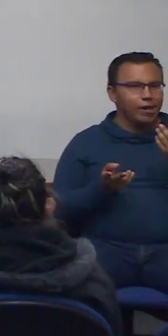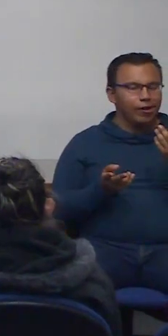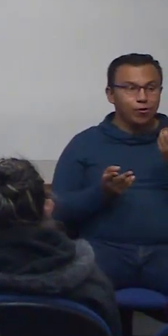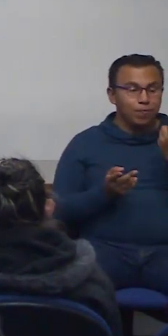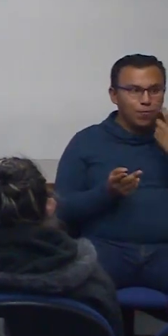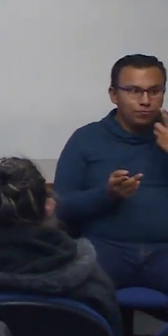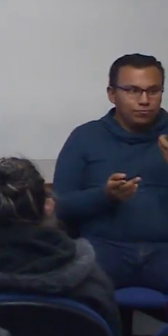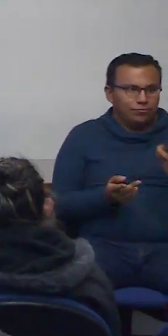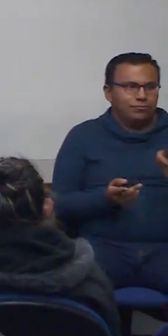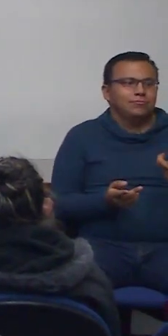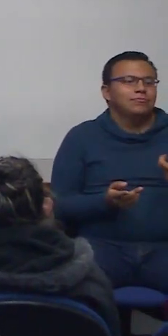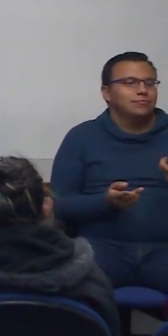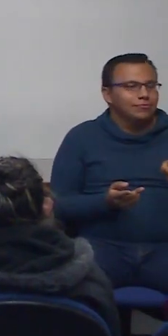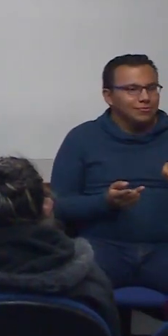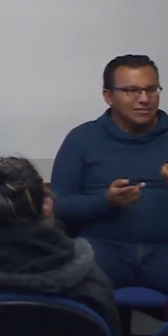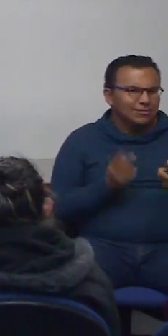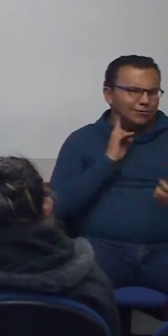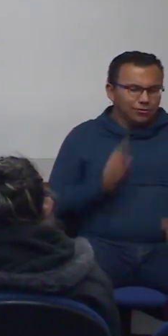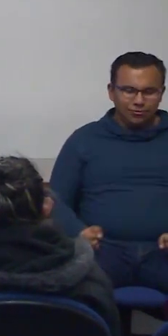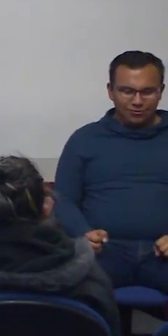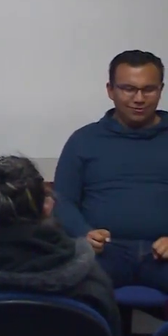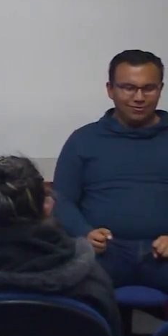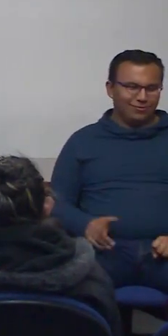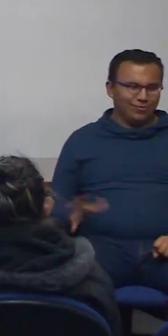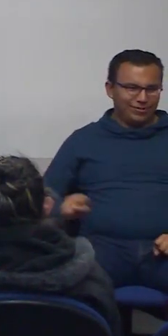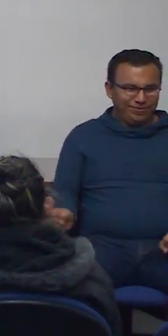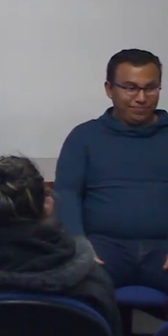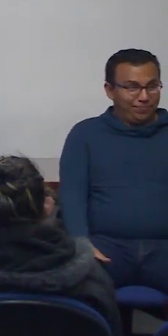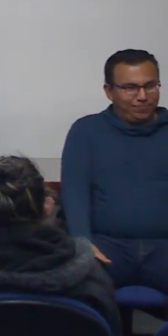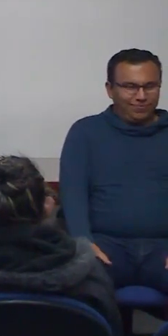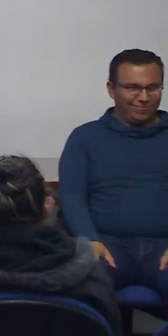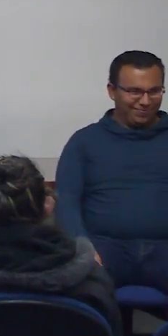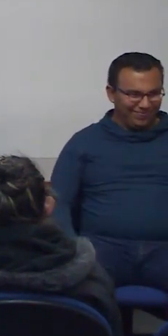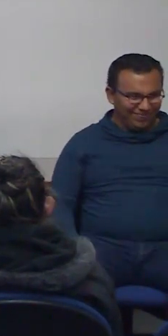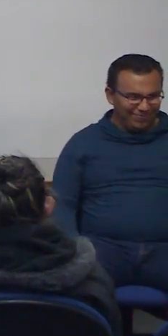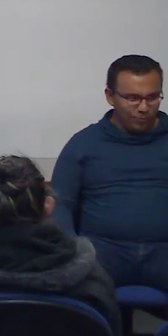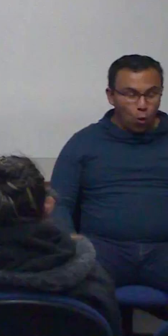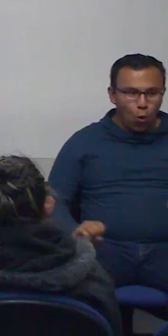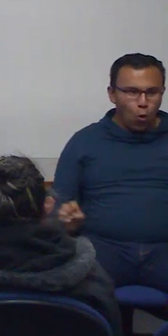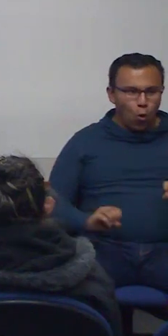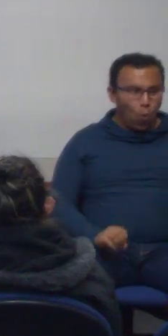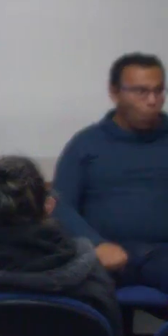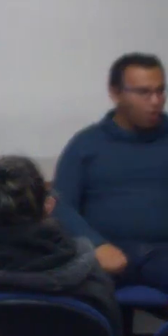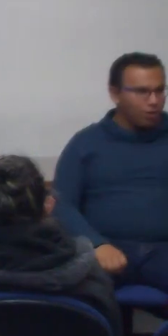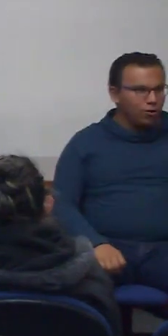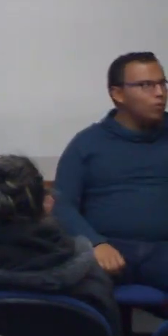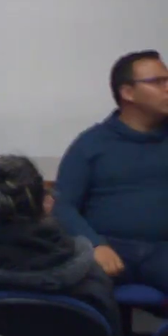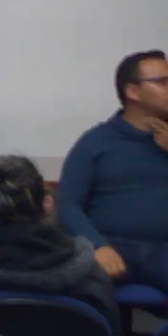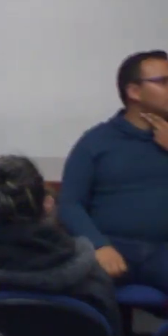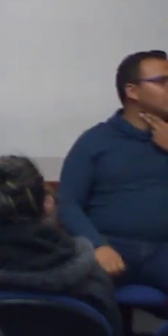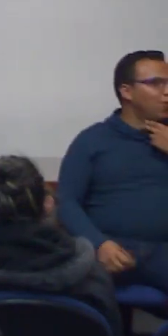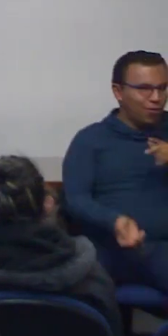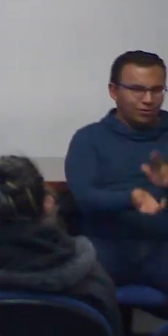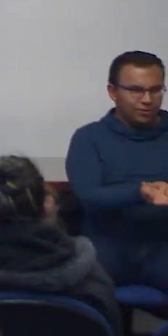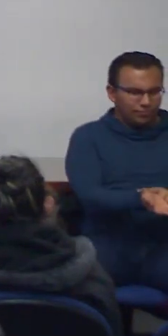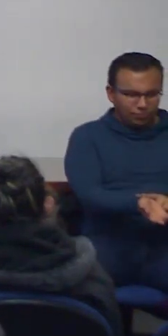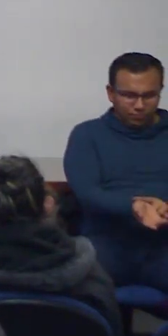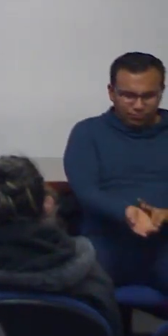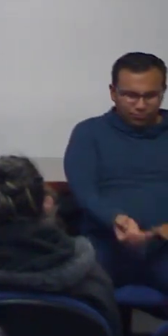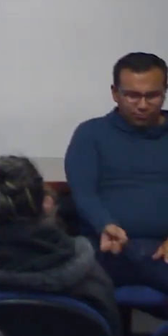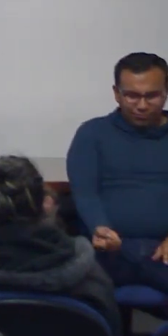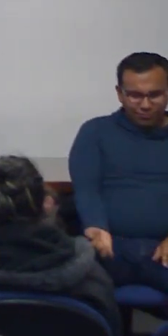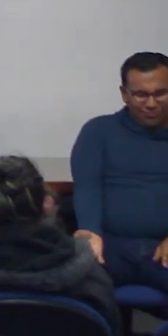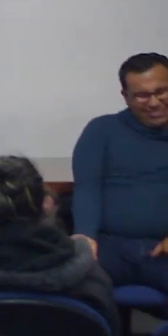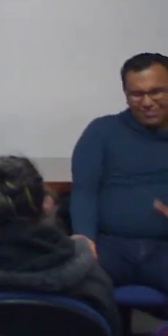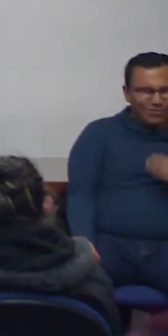impresión y me dan ganas de quitar rápido la mano o cuando hay alguien que más me toma el pulso no sé